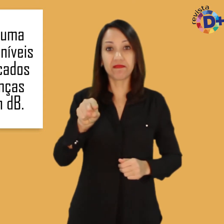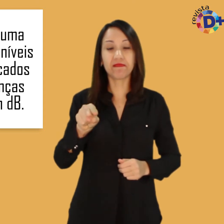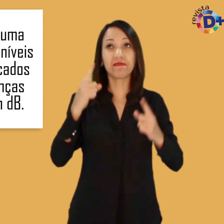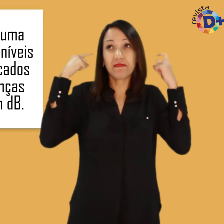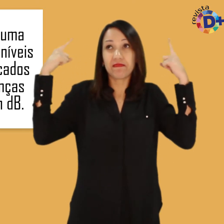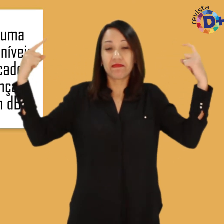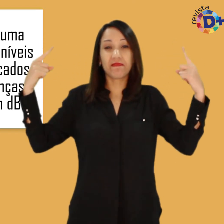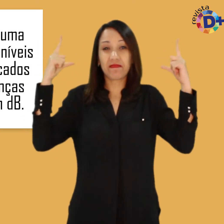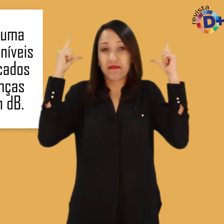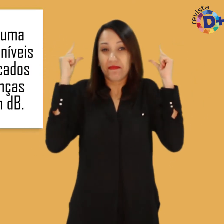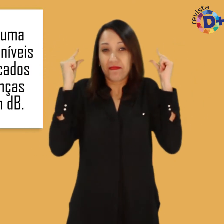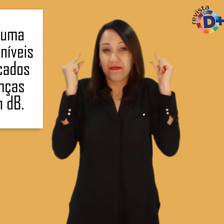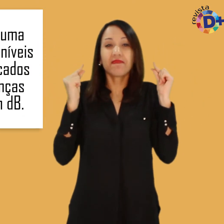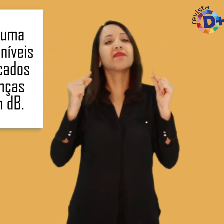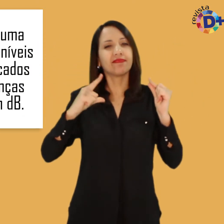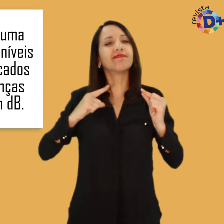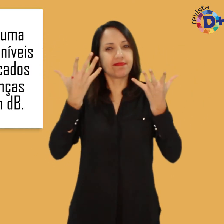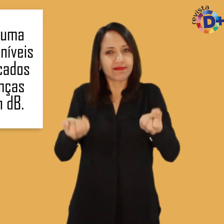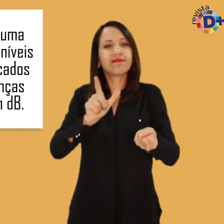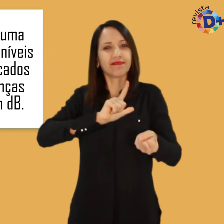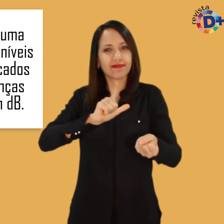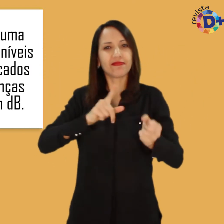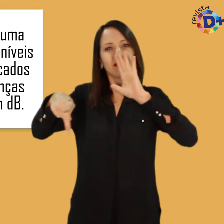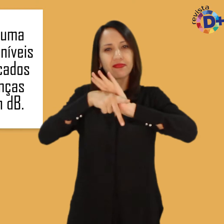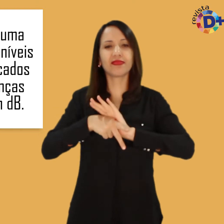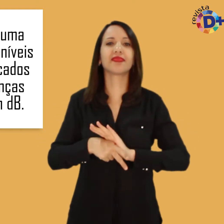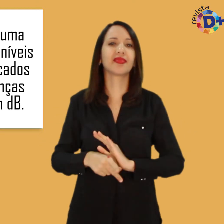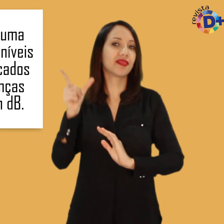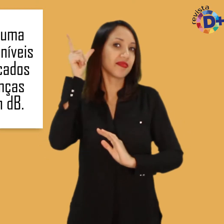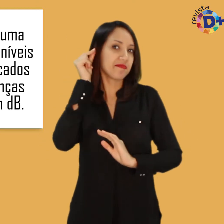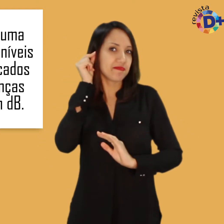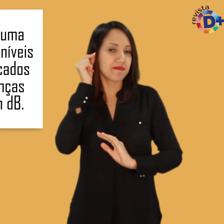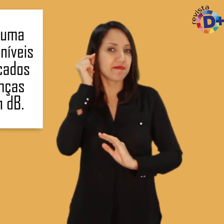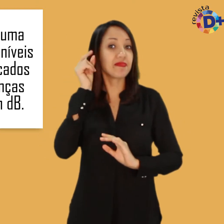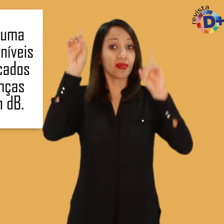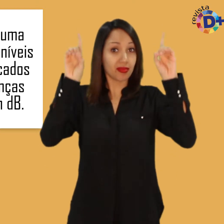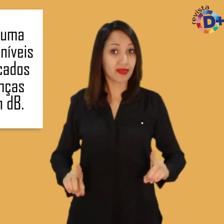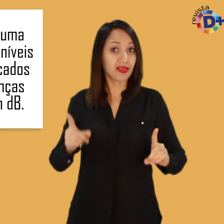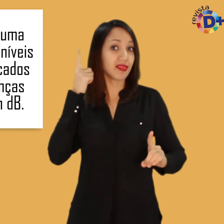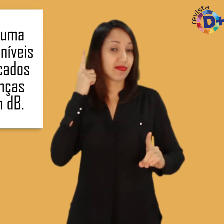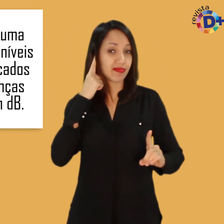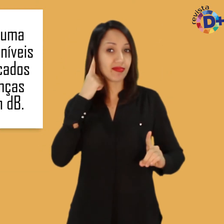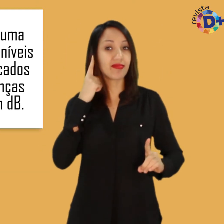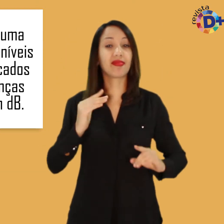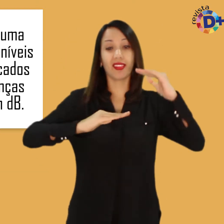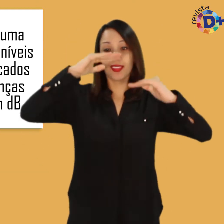ser considerada uma deficiência de audição. Os níveis da deficiência são classificados de acordo